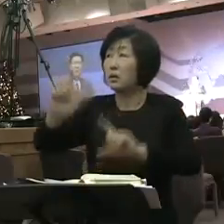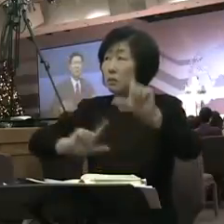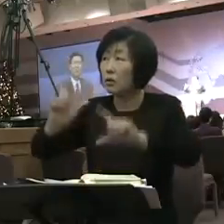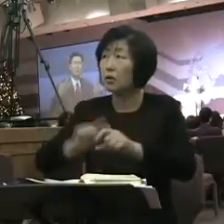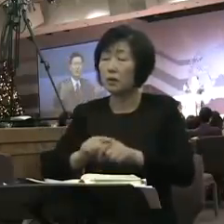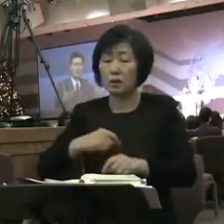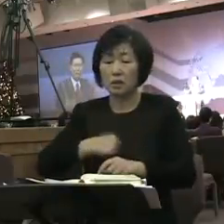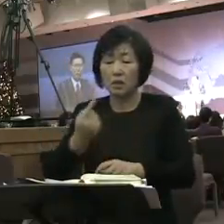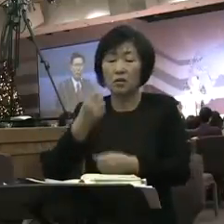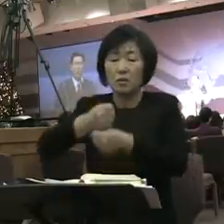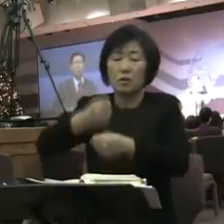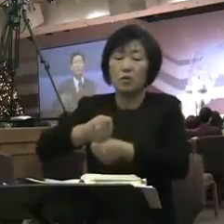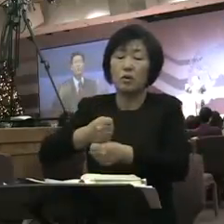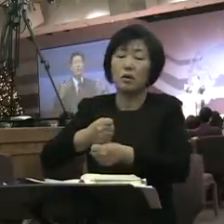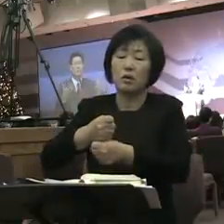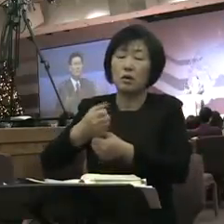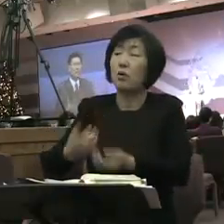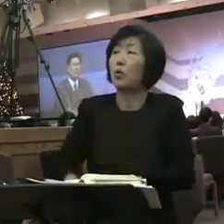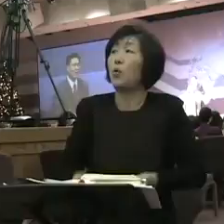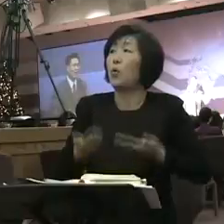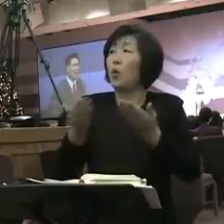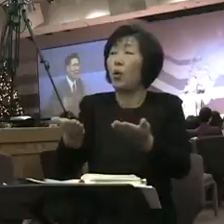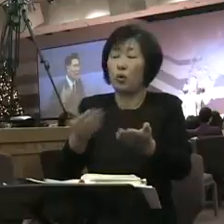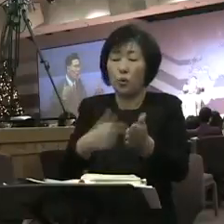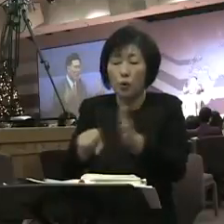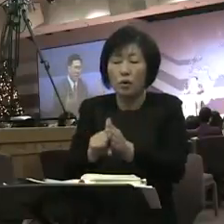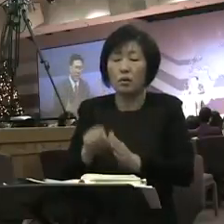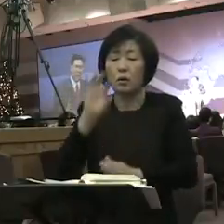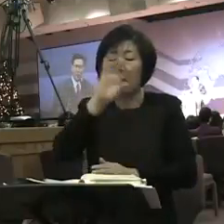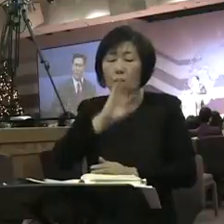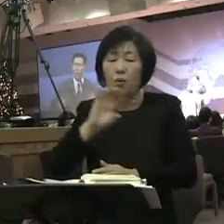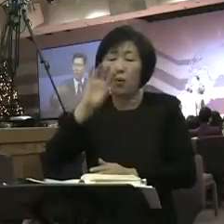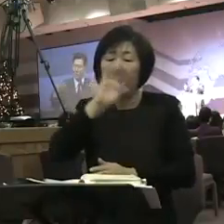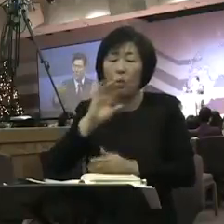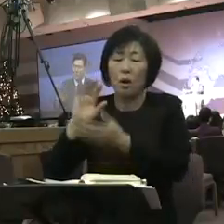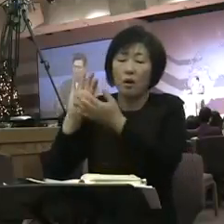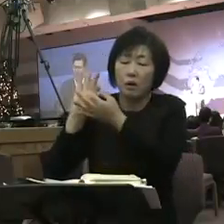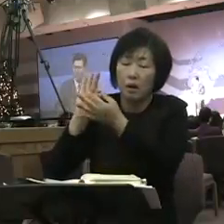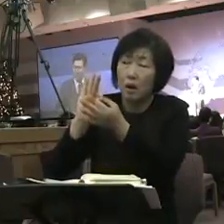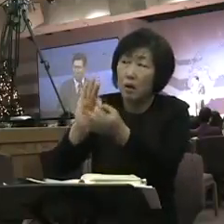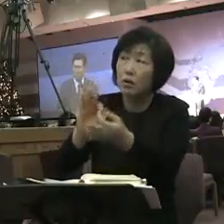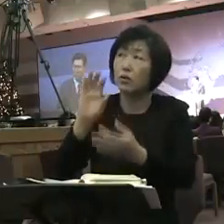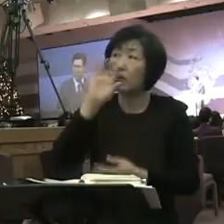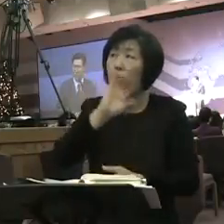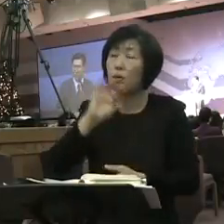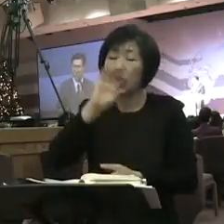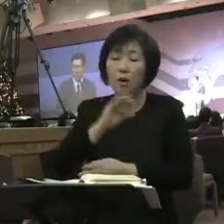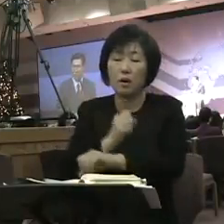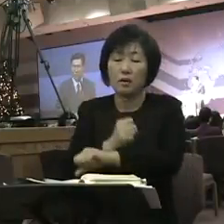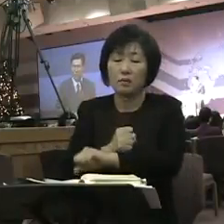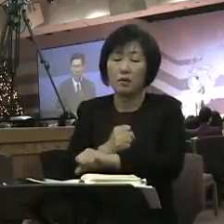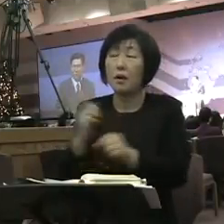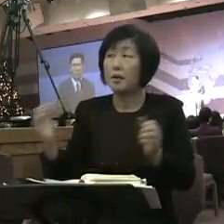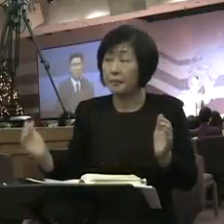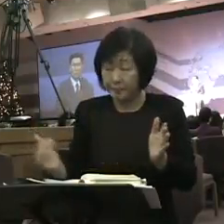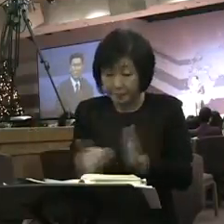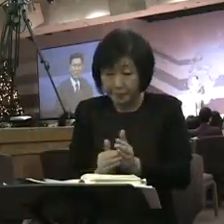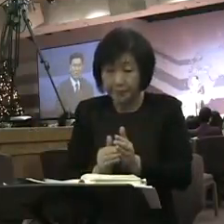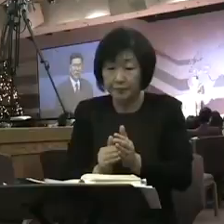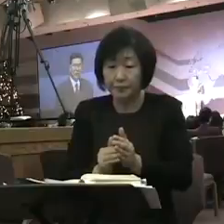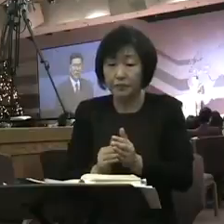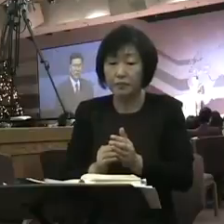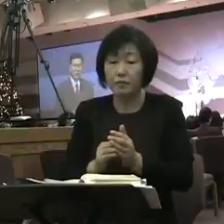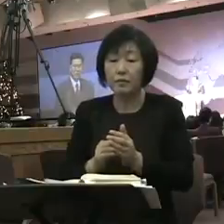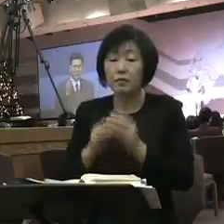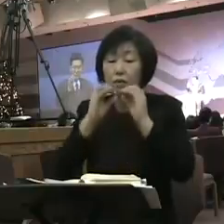자기를 만들어내기 위해서 바울은 훈련했습니다. 바울은 계속 이 훈련을 했습니다. 저도 이